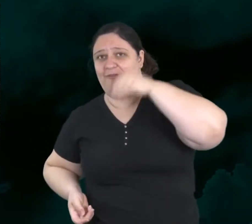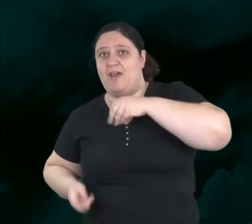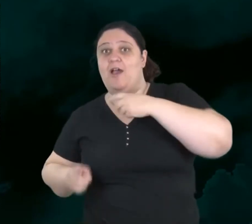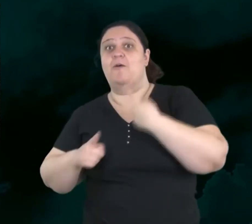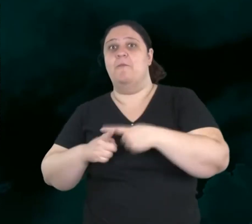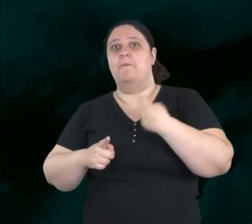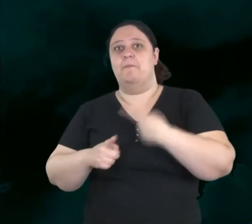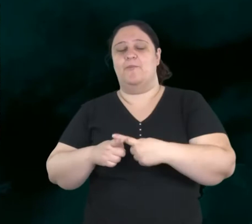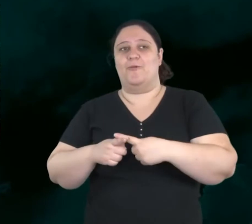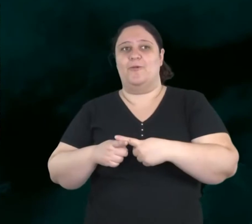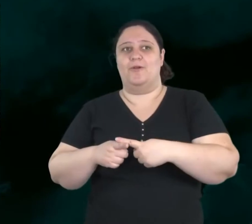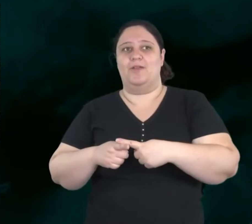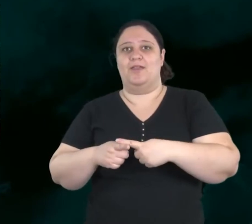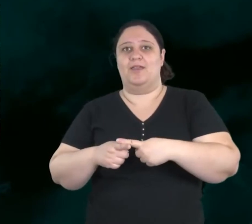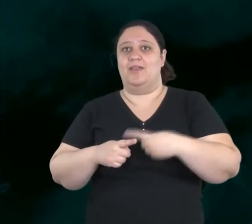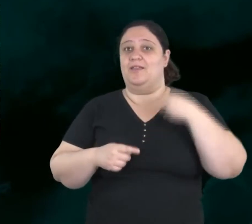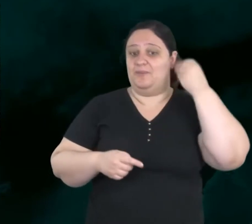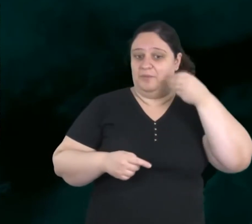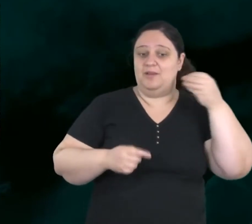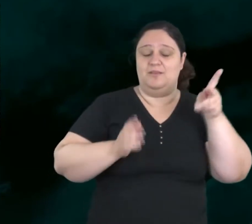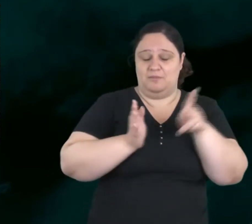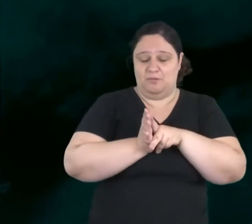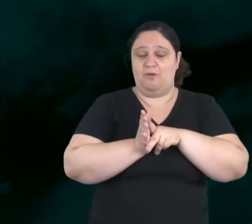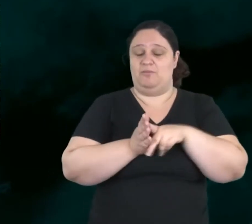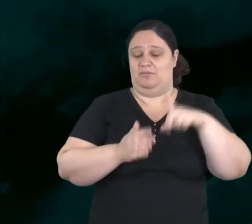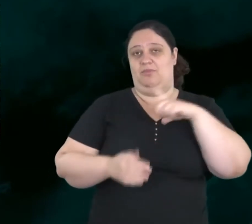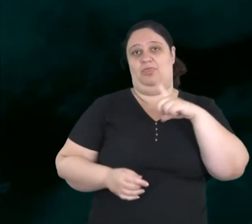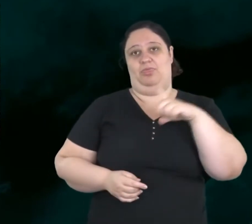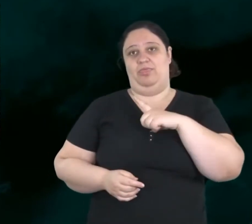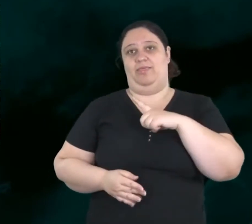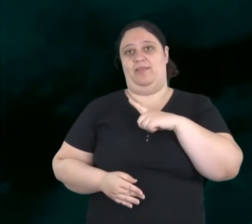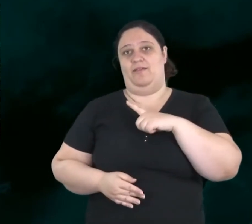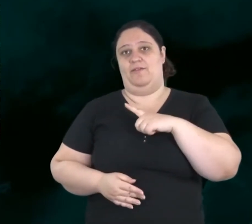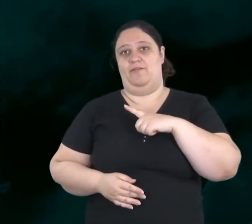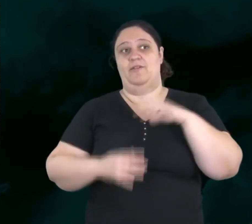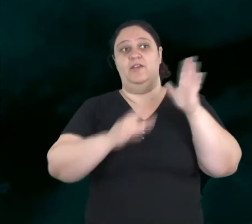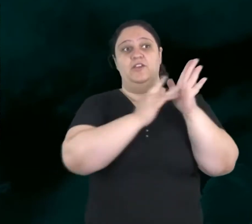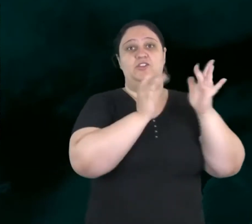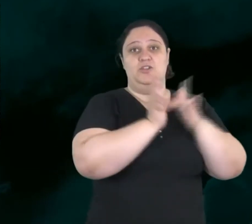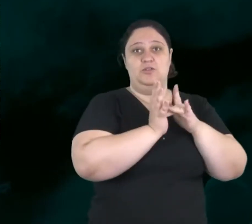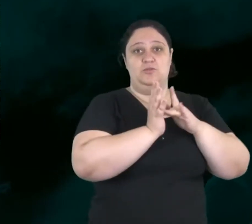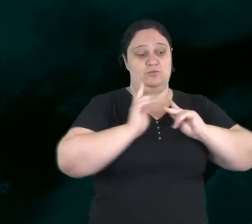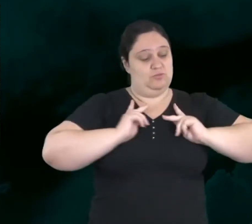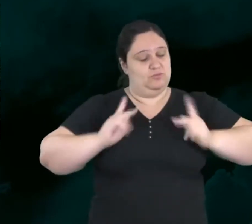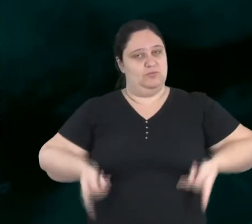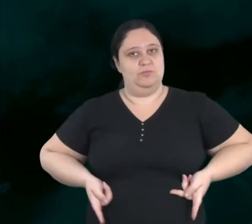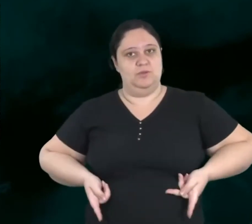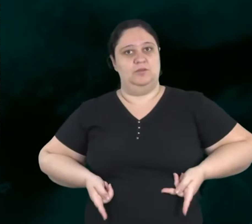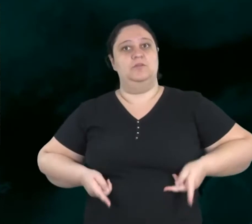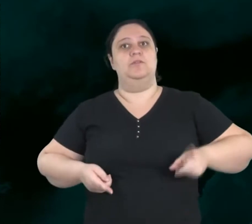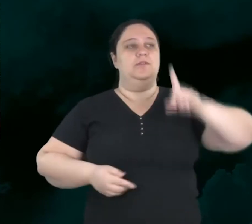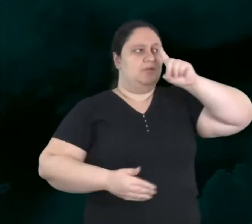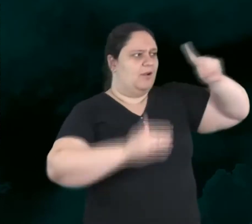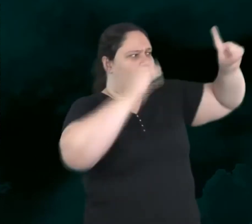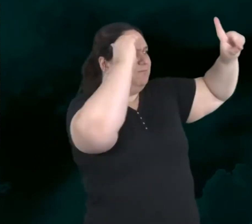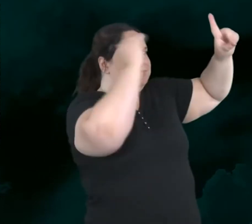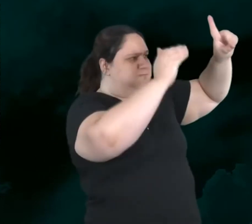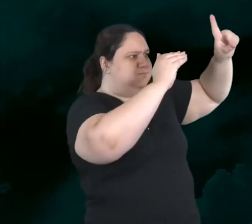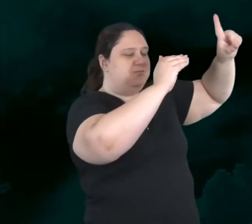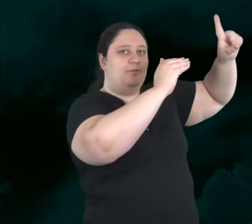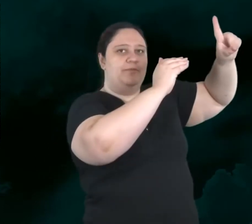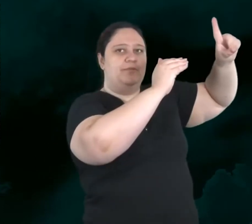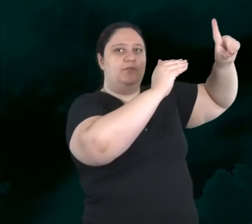da natureza humana, e no fim ele foi obediente até a morte, e morte de cruz. E essa